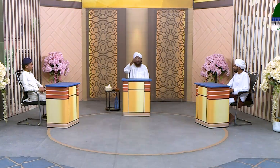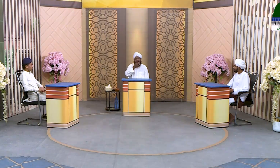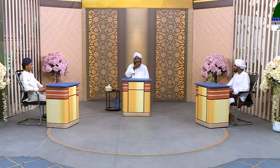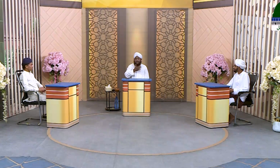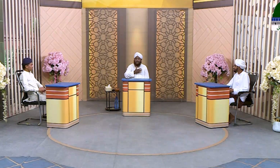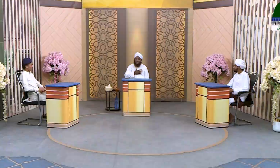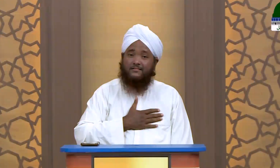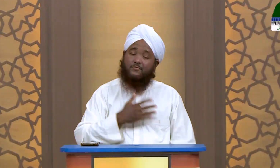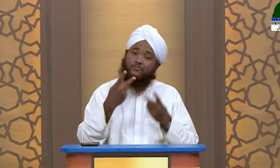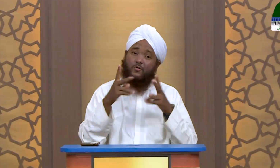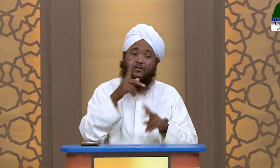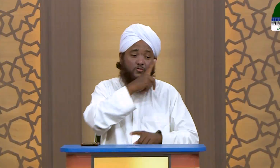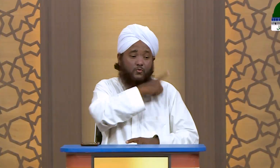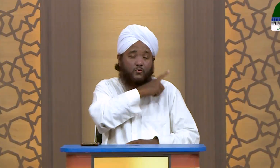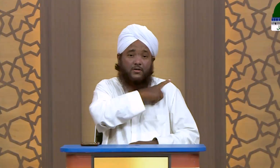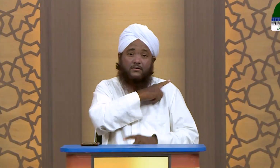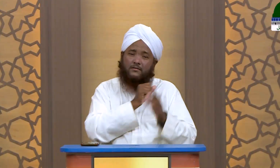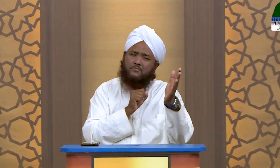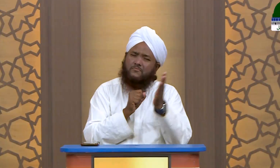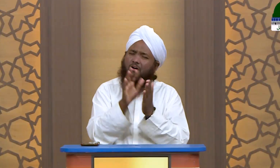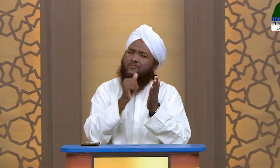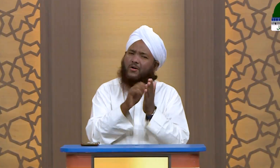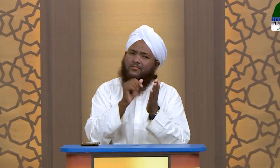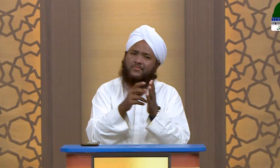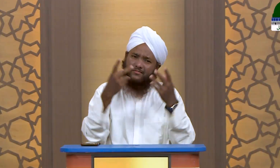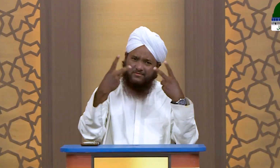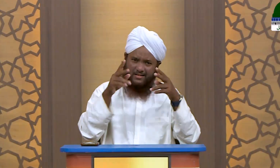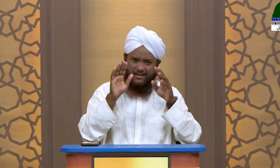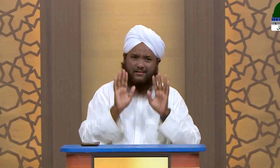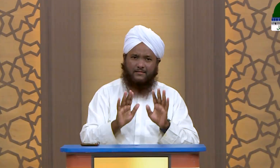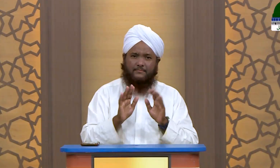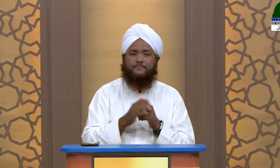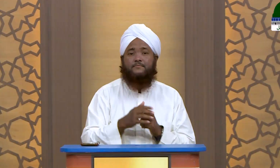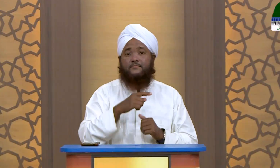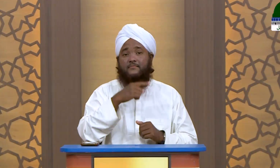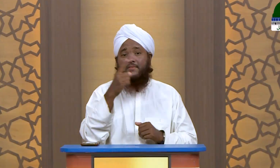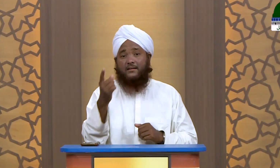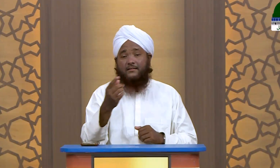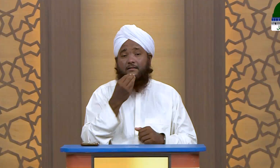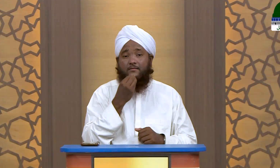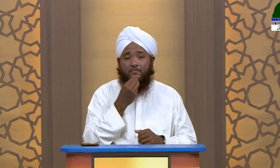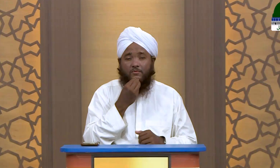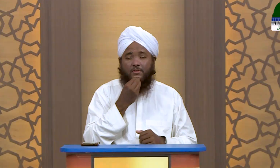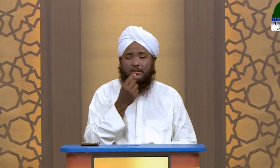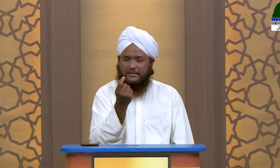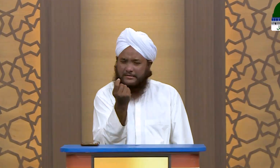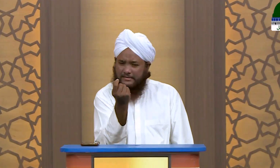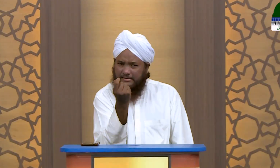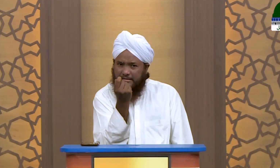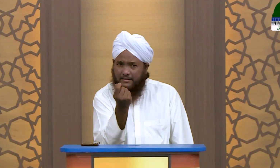گناہ گاروں کی آخرت میں نجات کا باعث بنتا ہے، وہیں ان کی شان میں ادنا سی بے